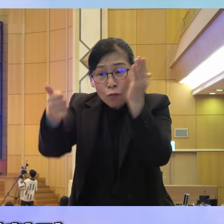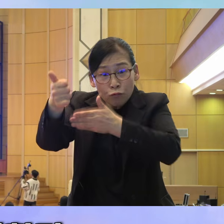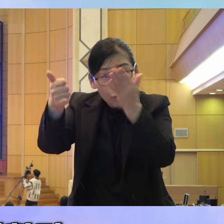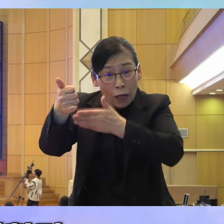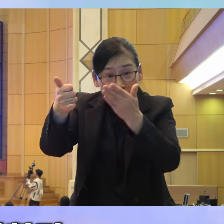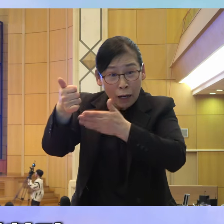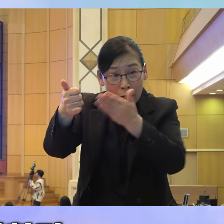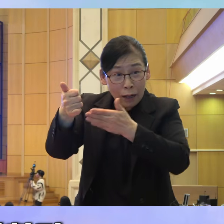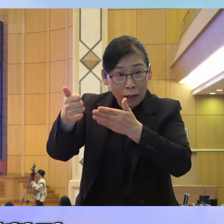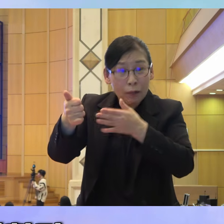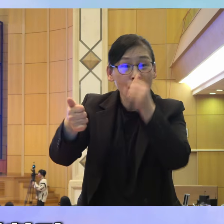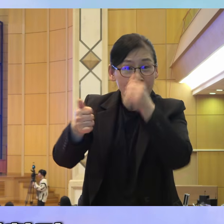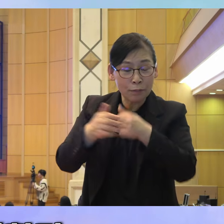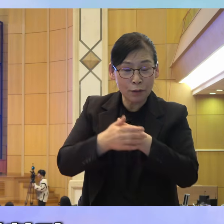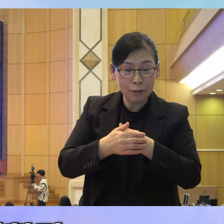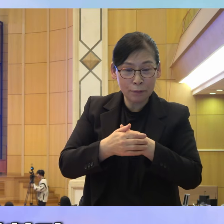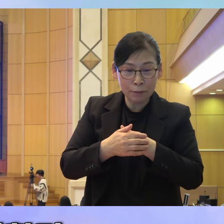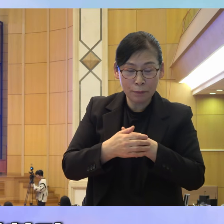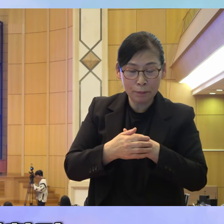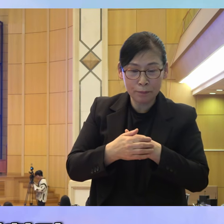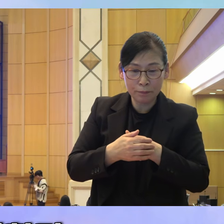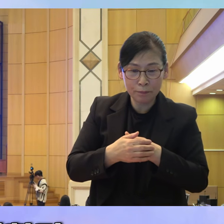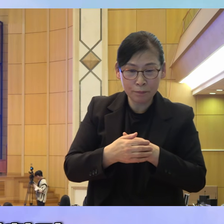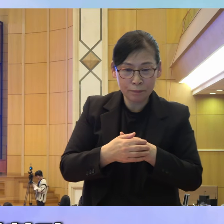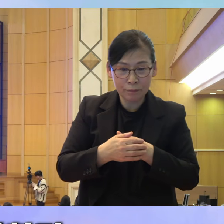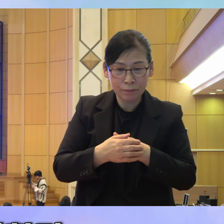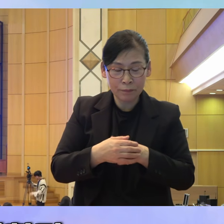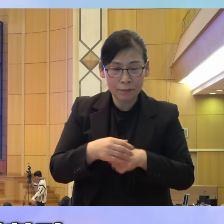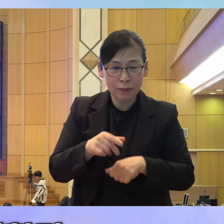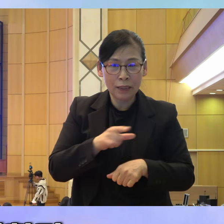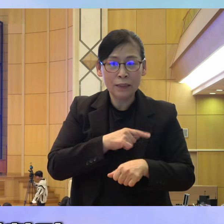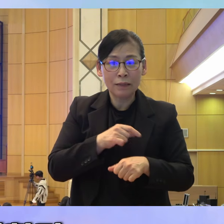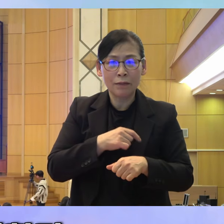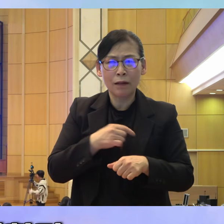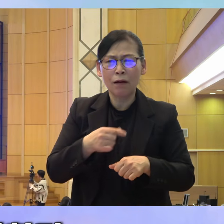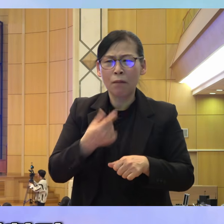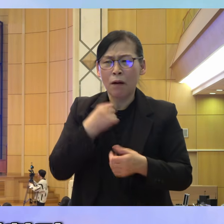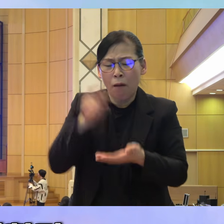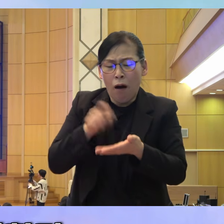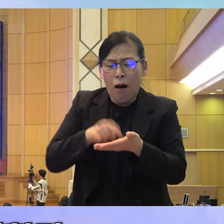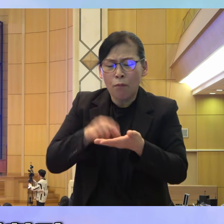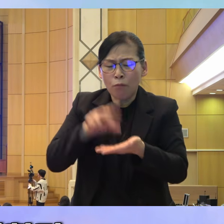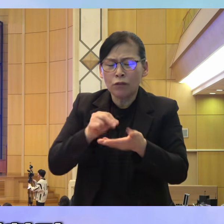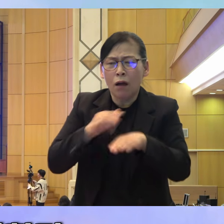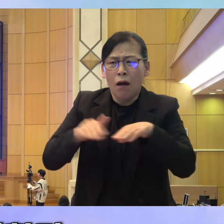기도를 받기를 원하시는 분들은 제목을 적어가지고